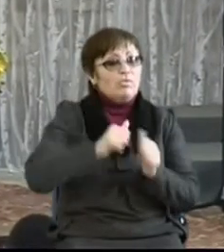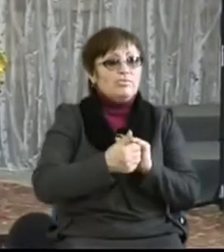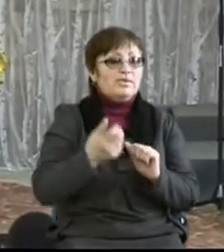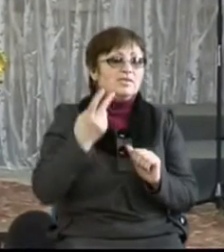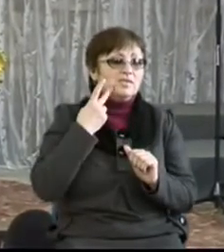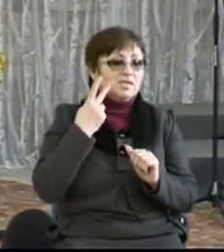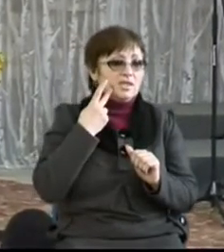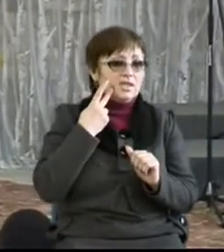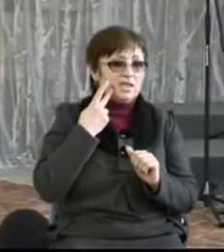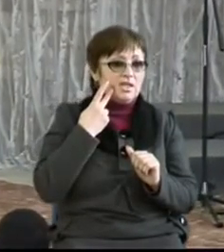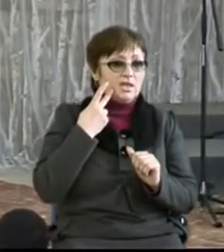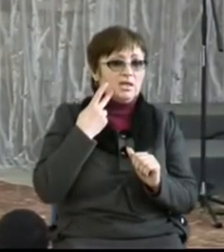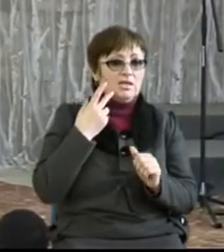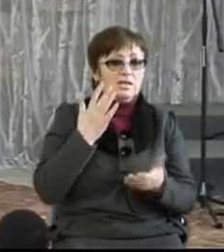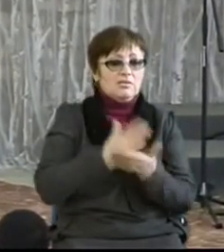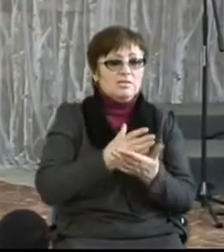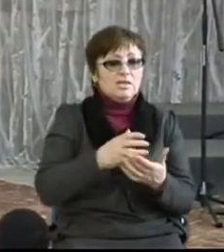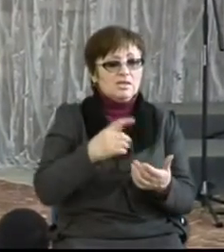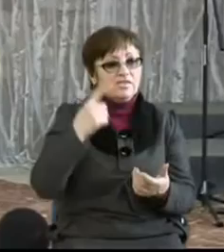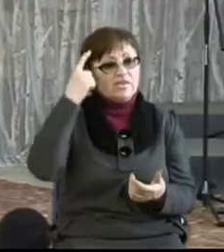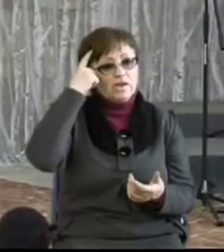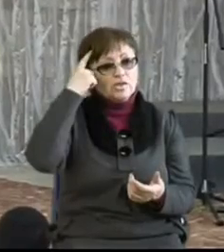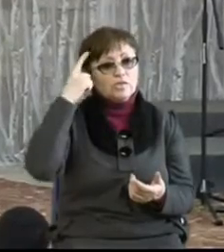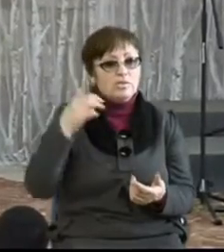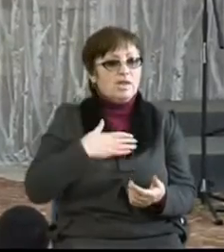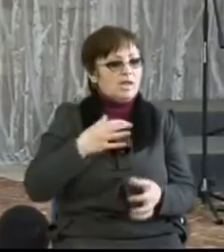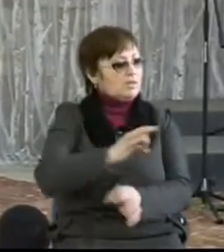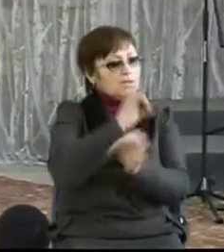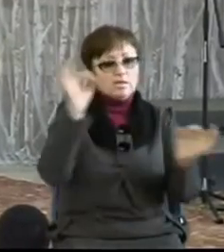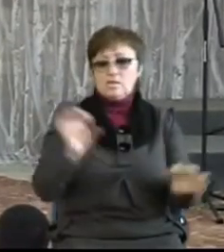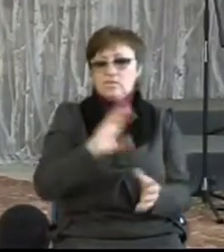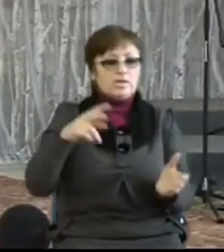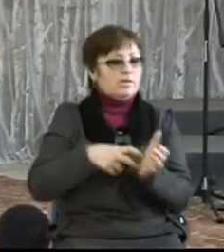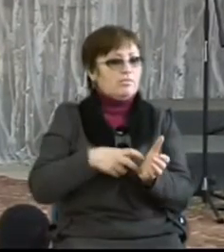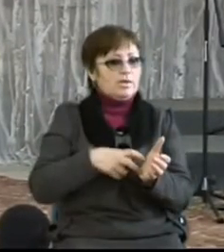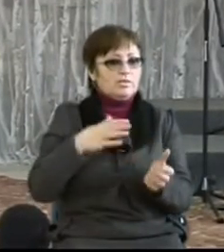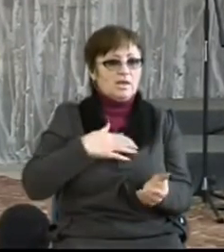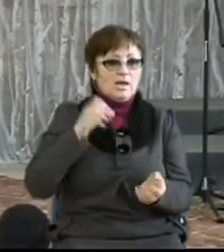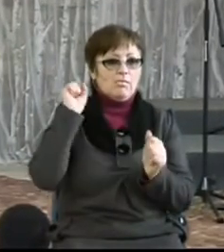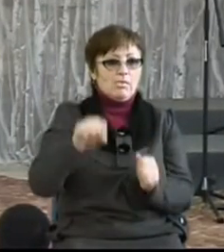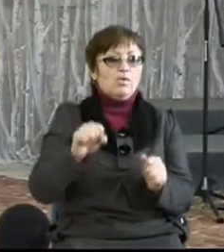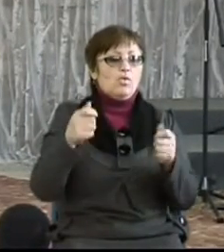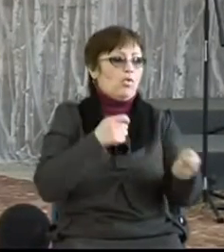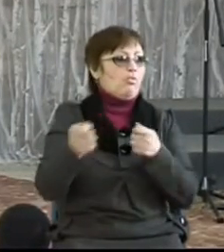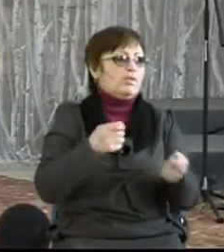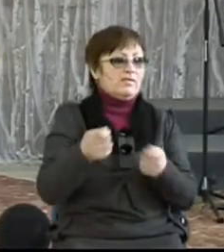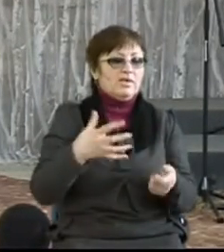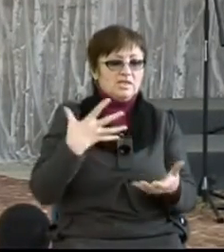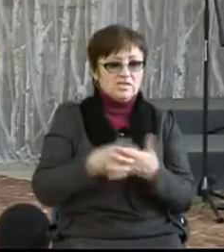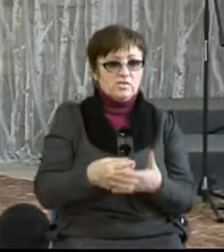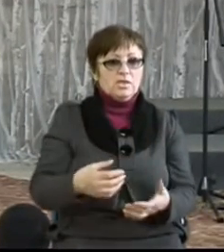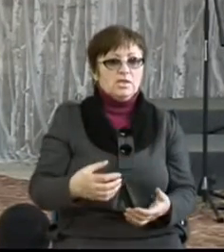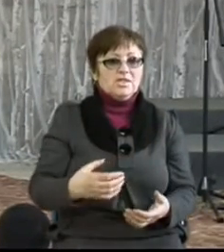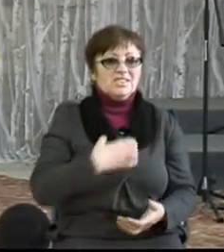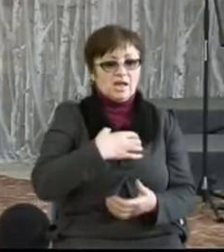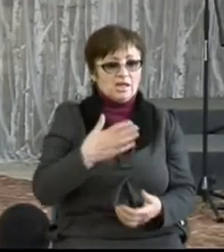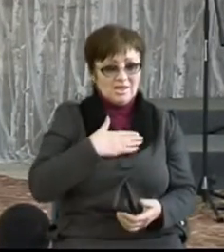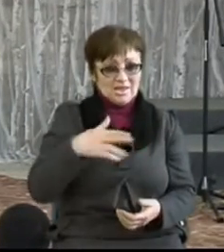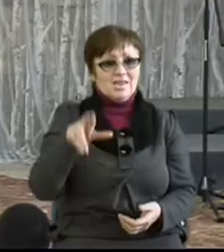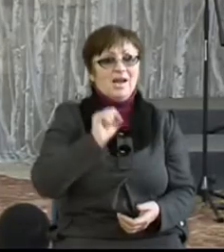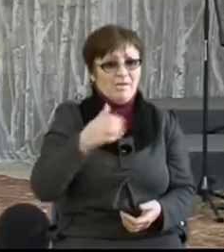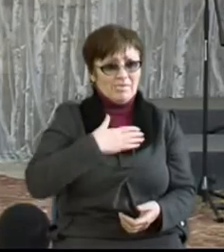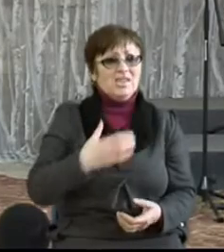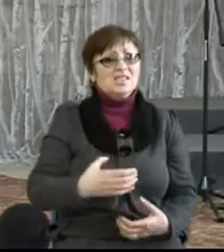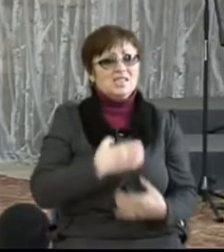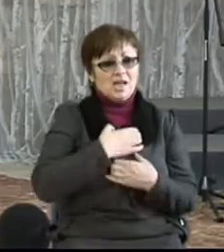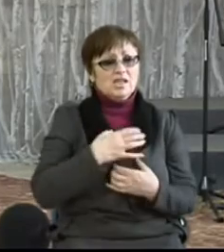это и иметь в своем разуме и в сердце. Я ничего не боюсь, я могу управлять своим страхом. Да, мне страшно, но все равно я знаю, что